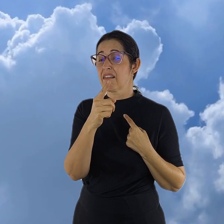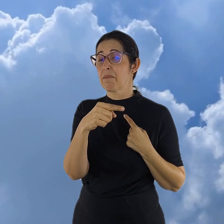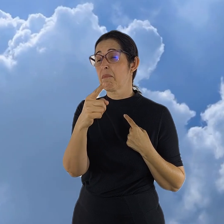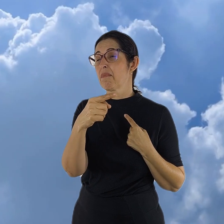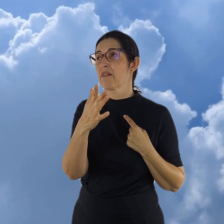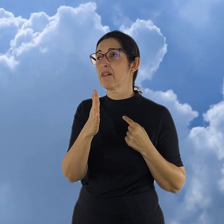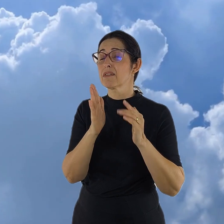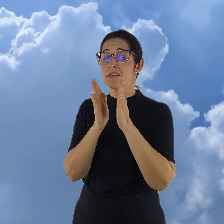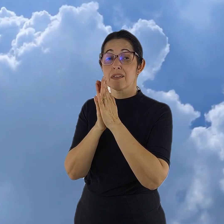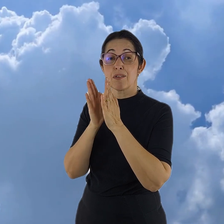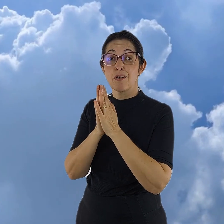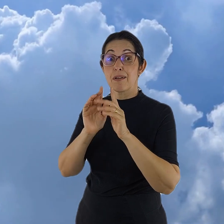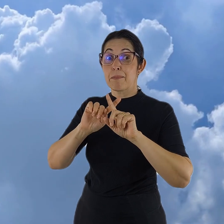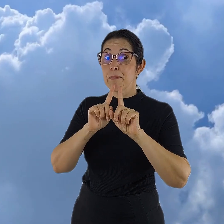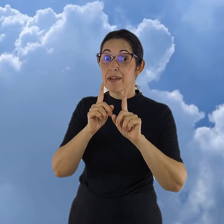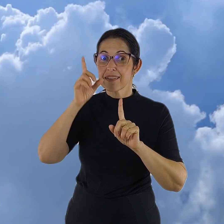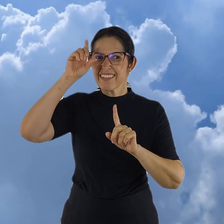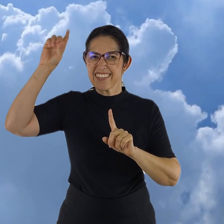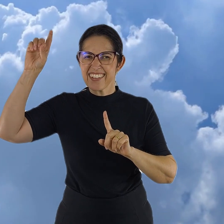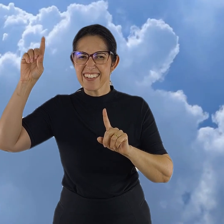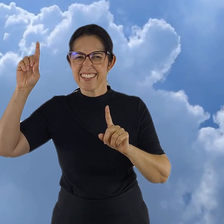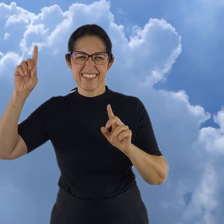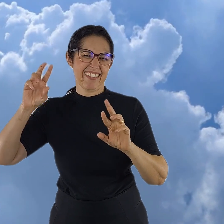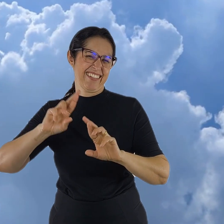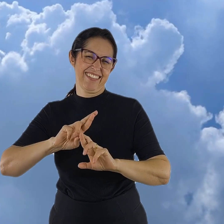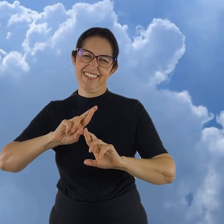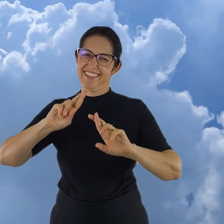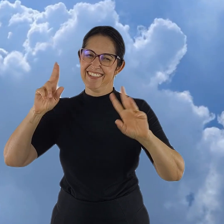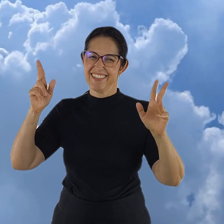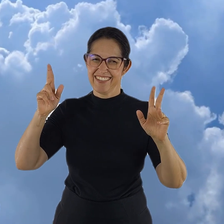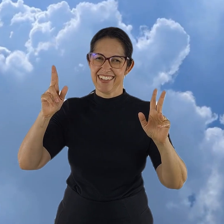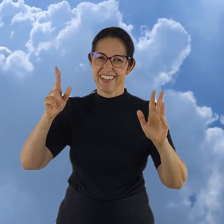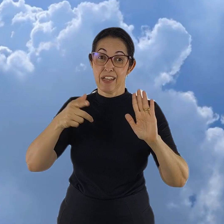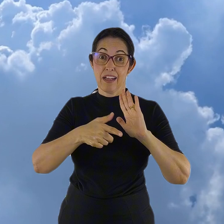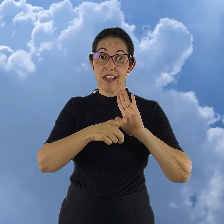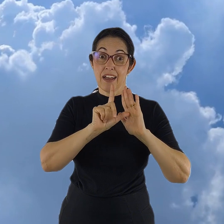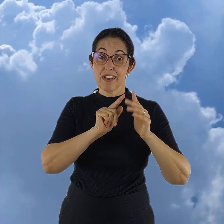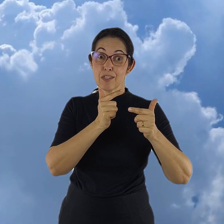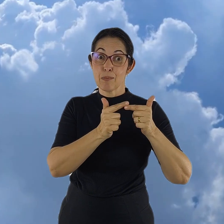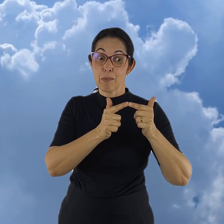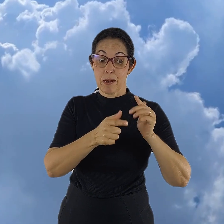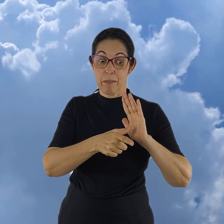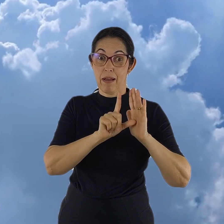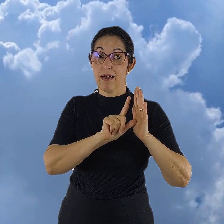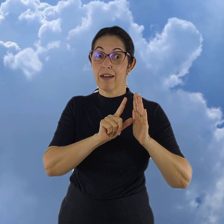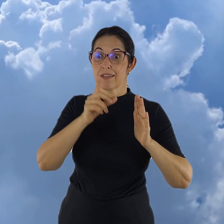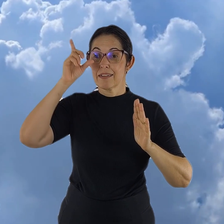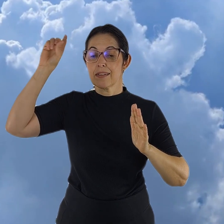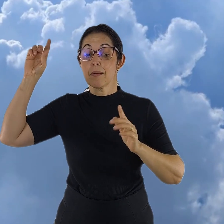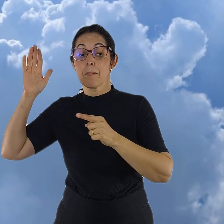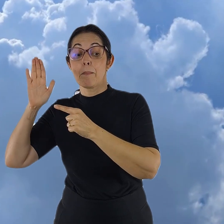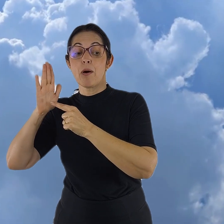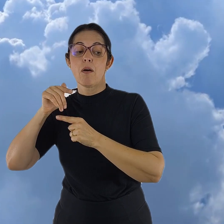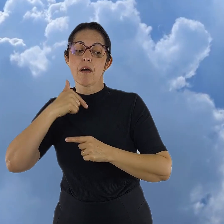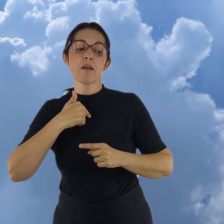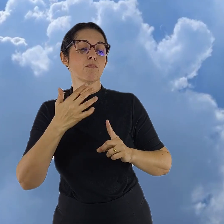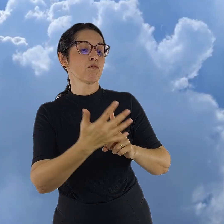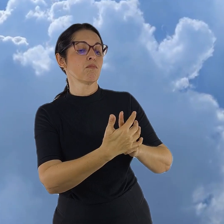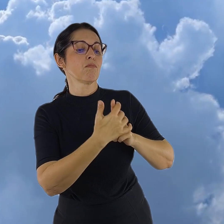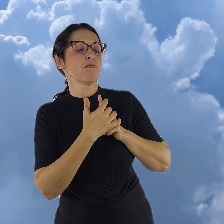contrário. Ele antecipa os problemas. Antes que venha um problema, Ele já diz que vai dar o